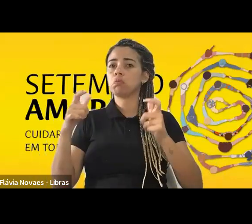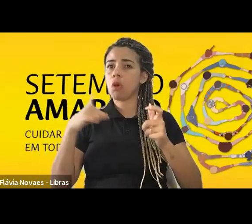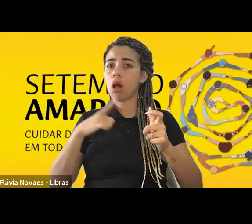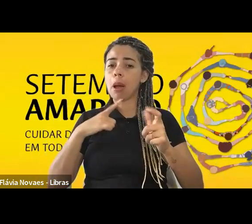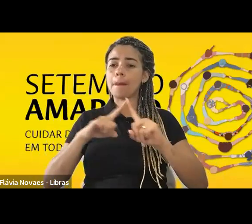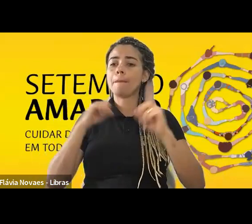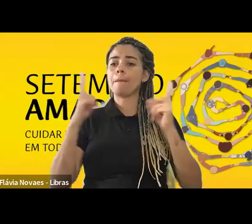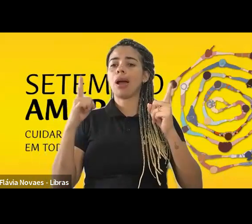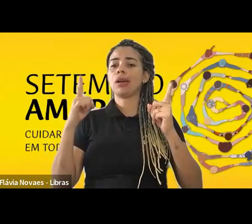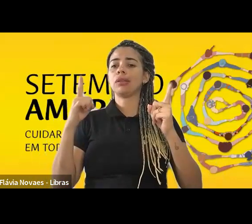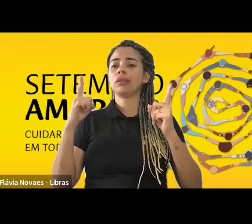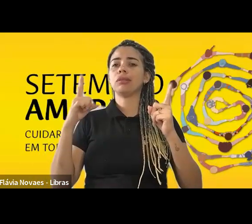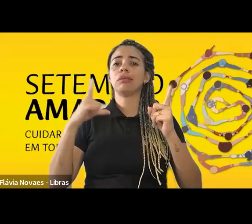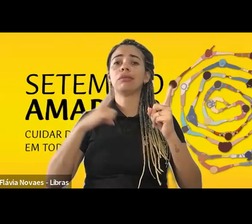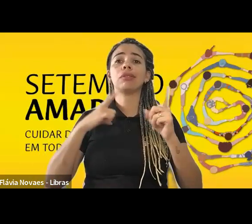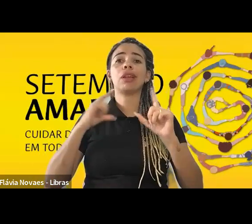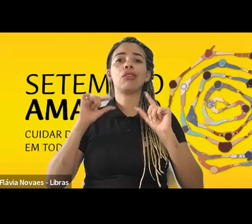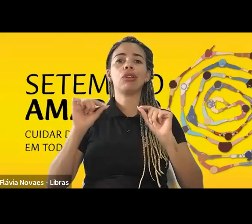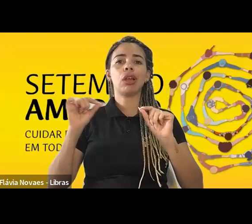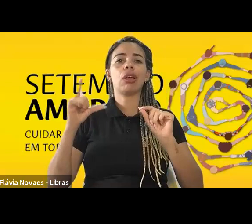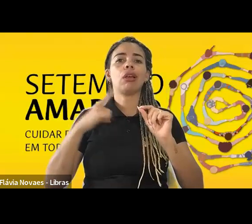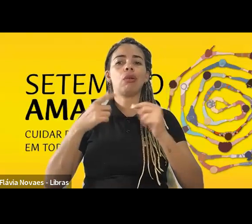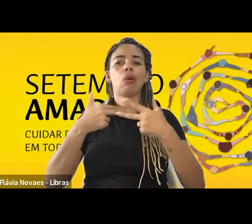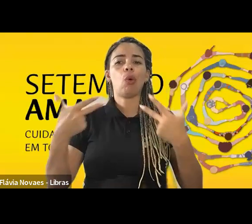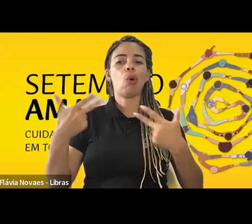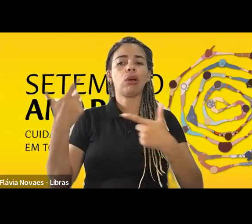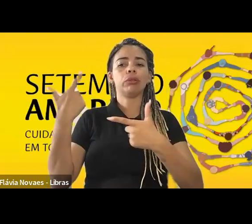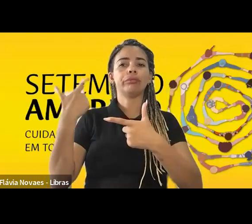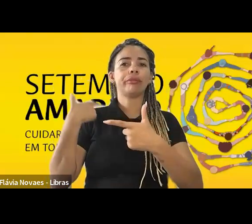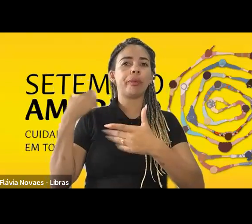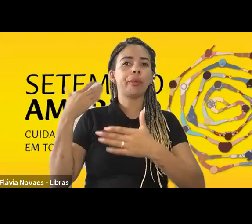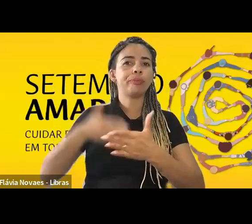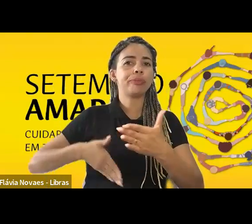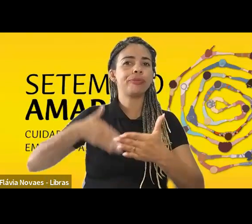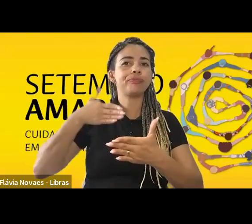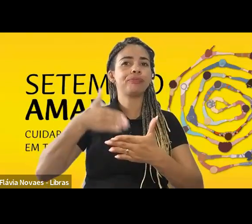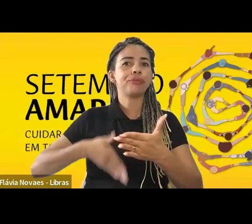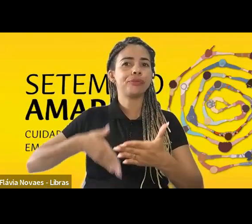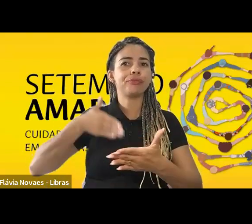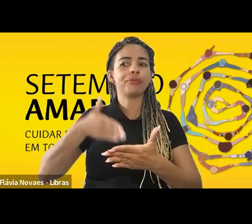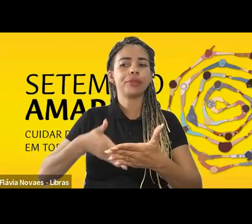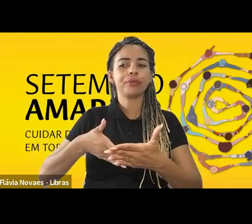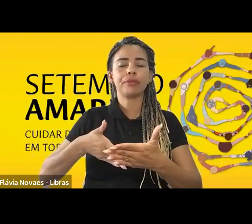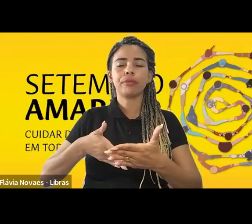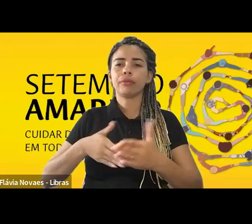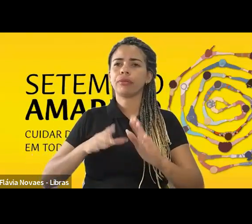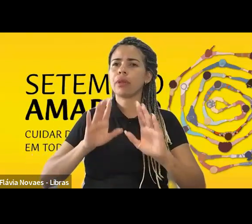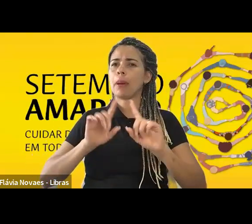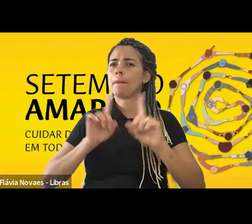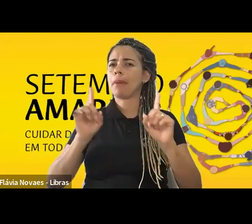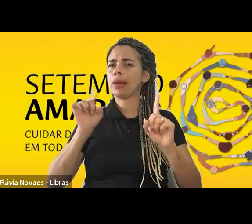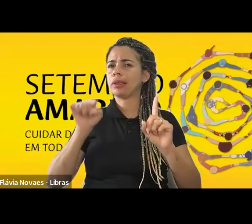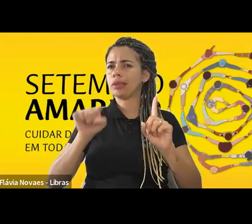ele incide uma moratória, né? Existe uma restrição que não é